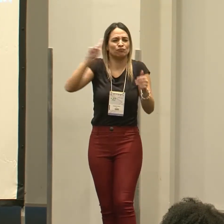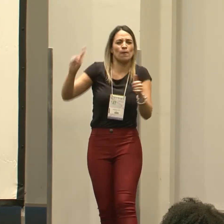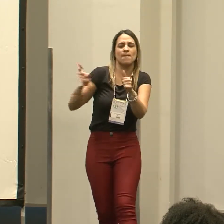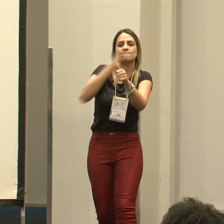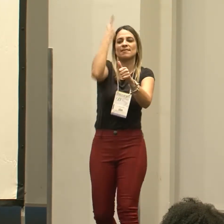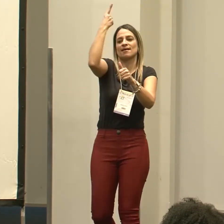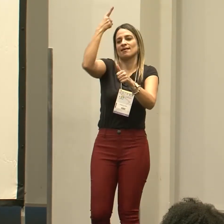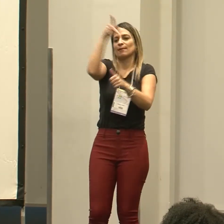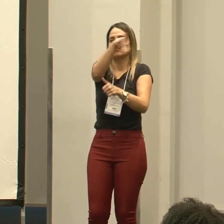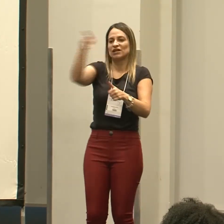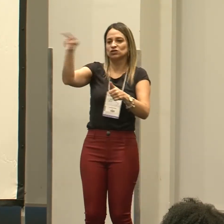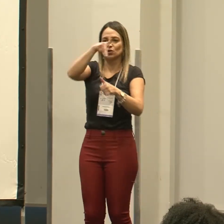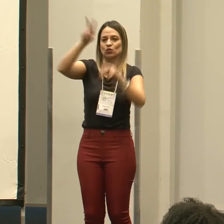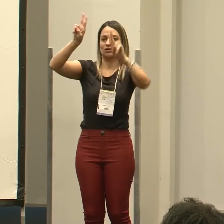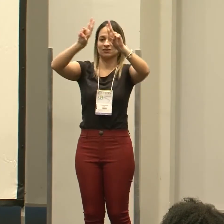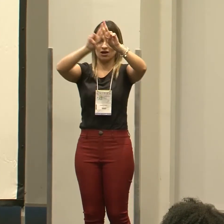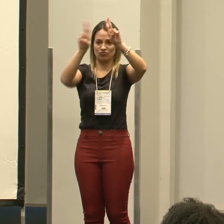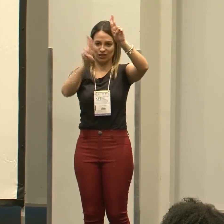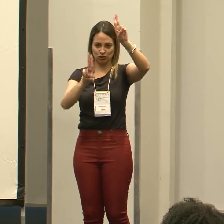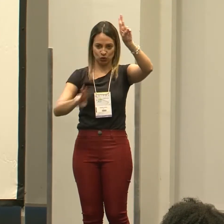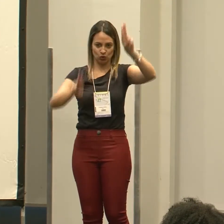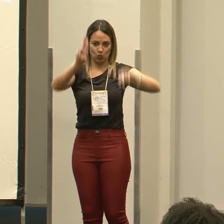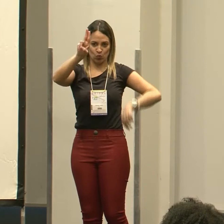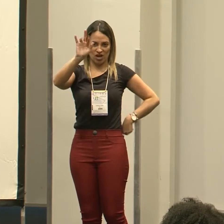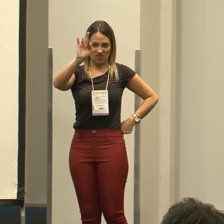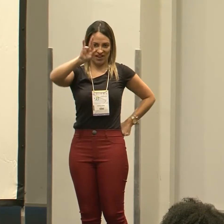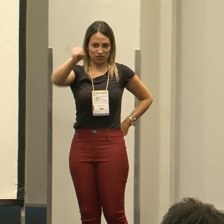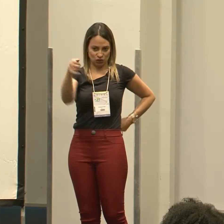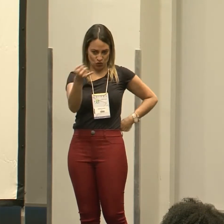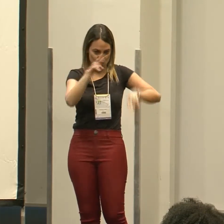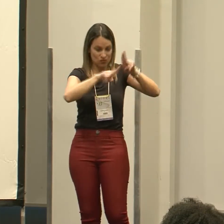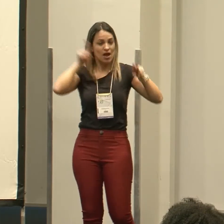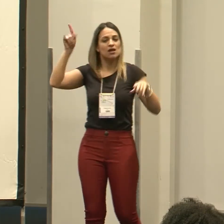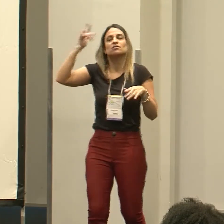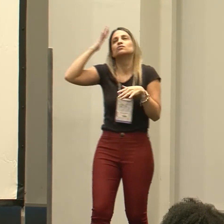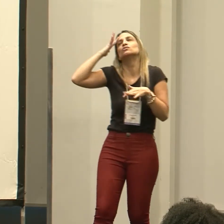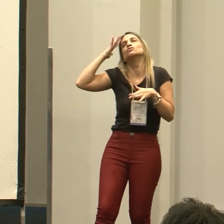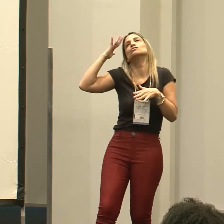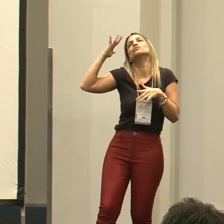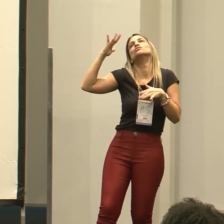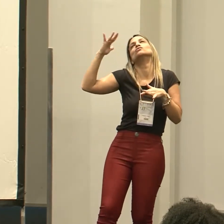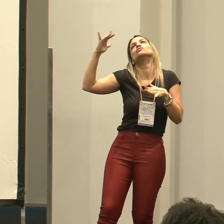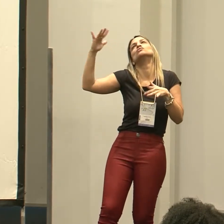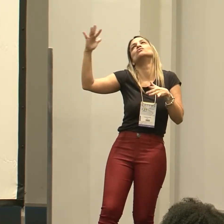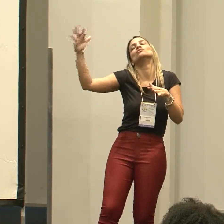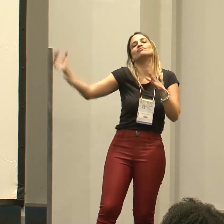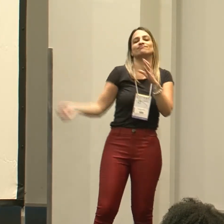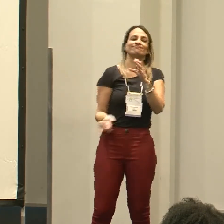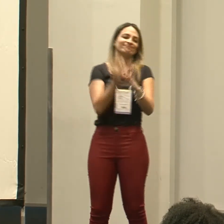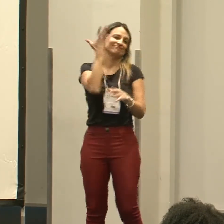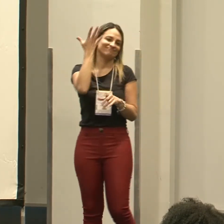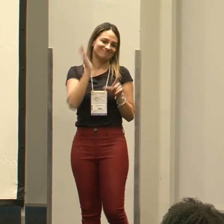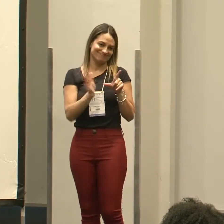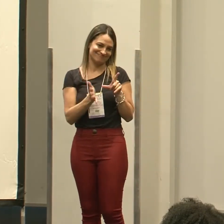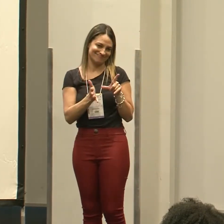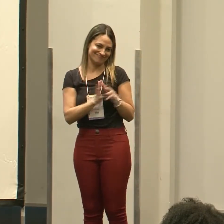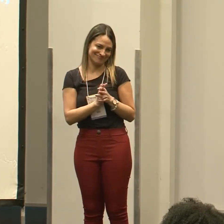a primeira professora da UFRJ, que sonhou em criar o